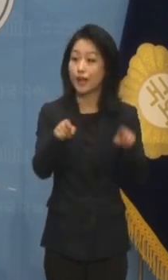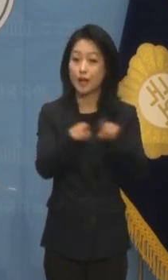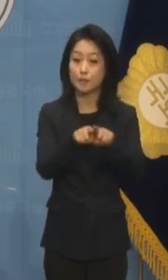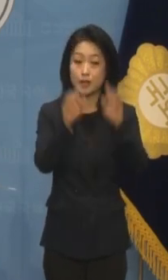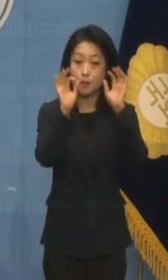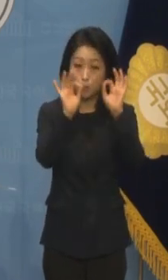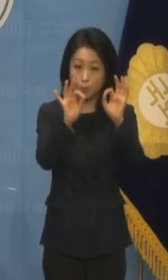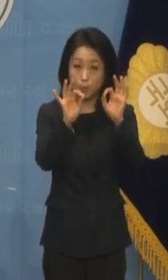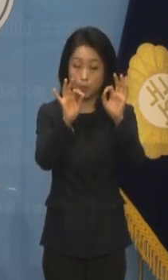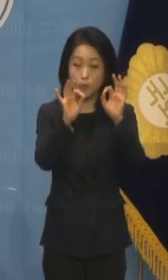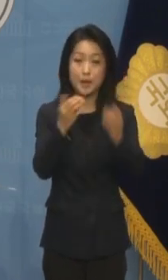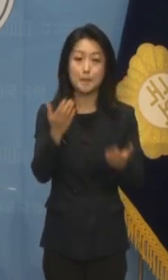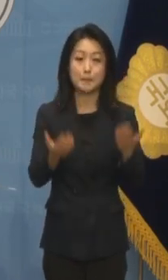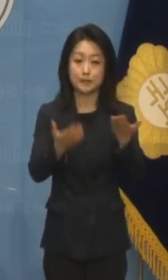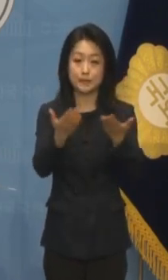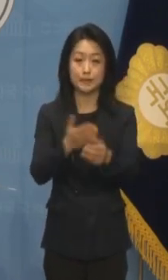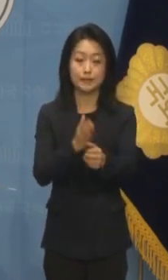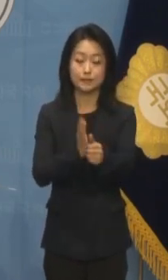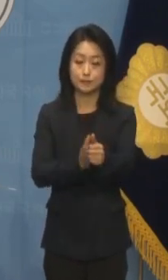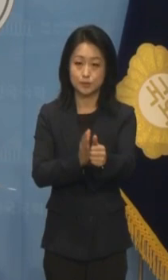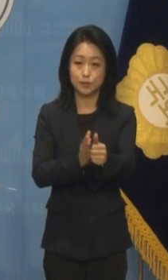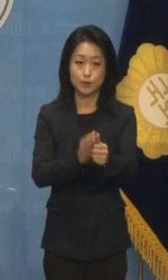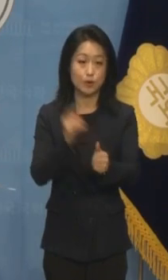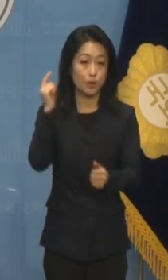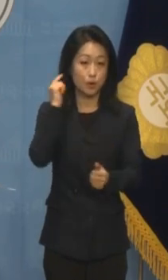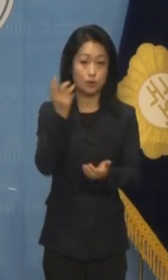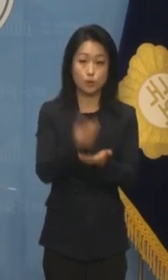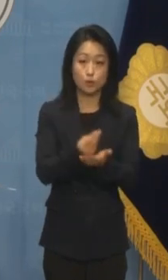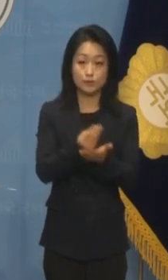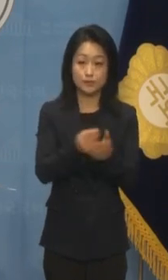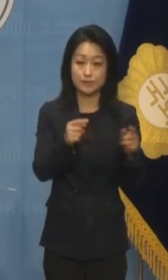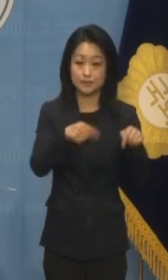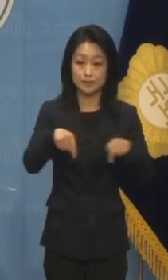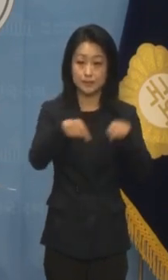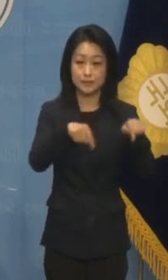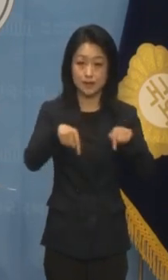들어보시고 판단을 해보셨으면 좋겠습니다. 녹취 재생해 주십시오.